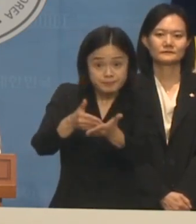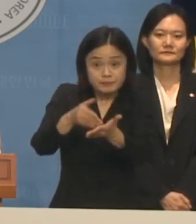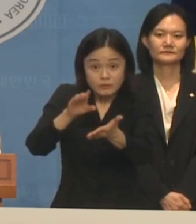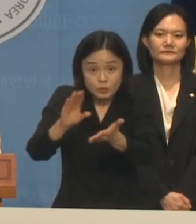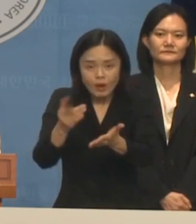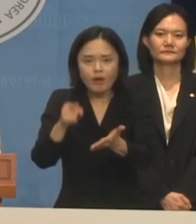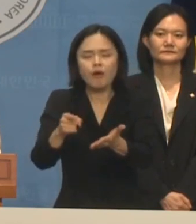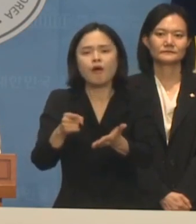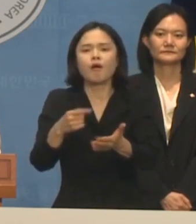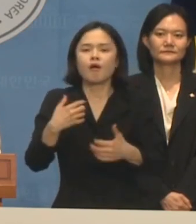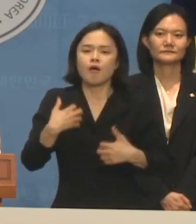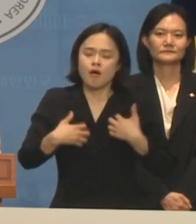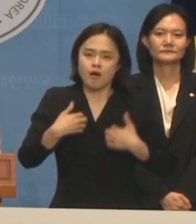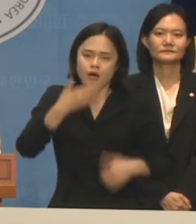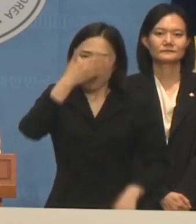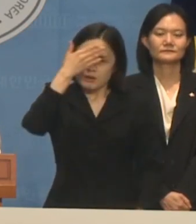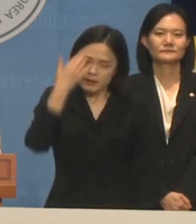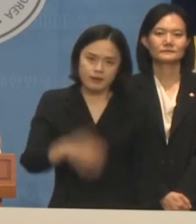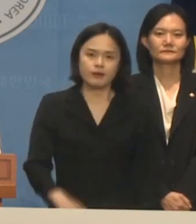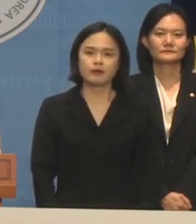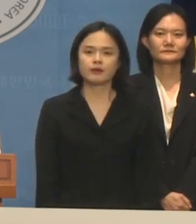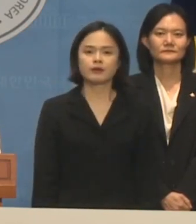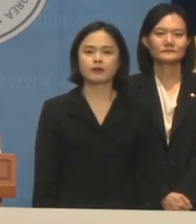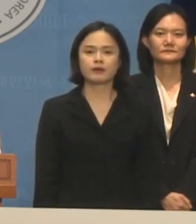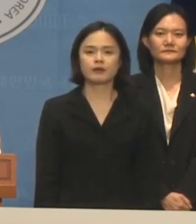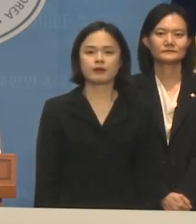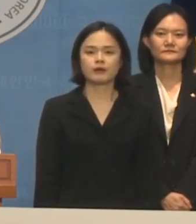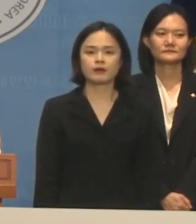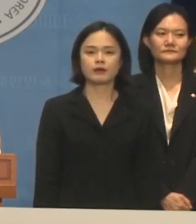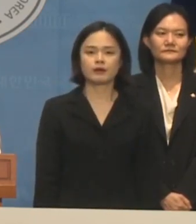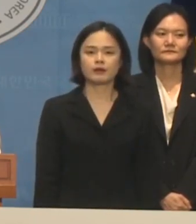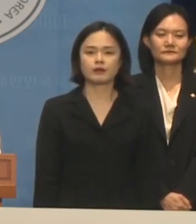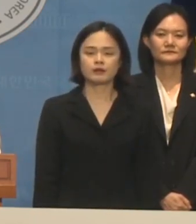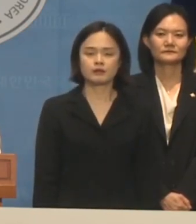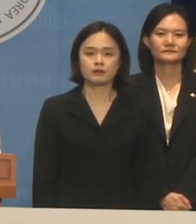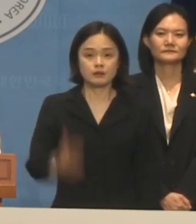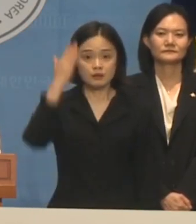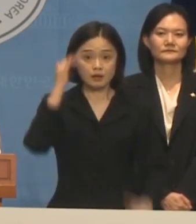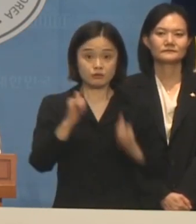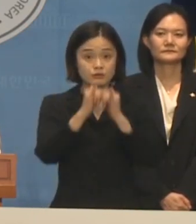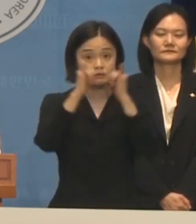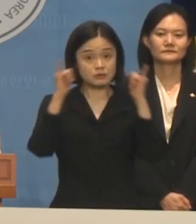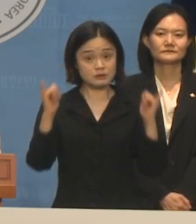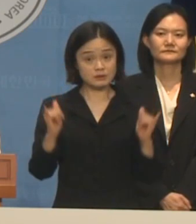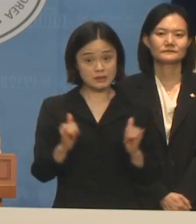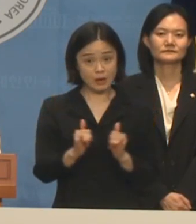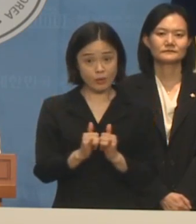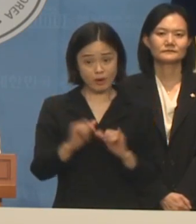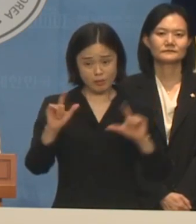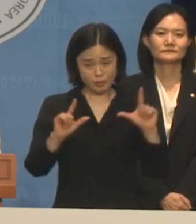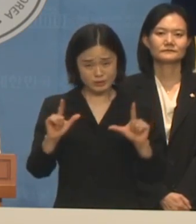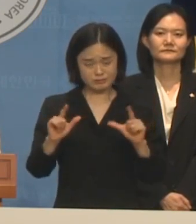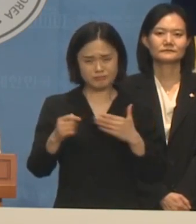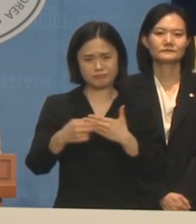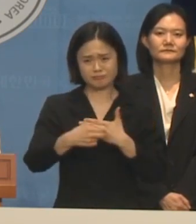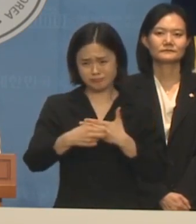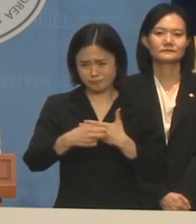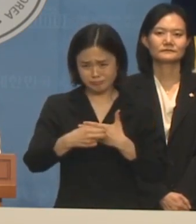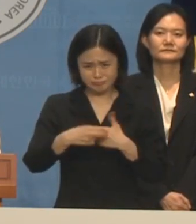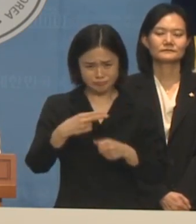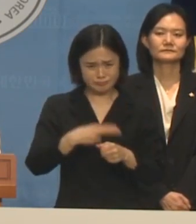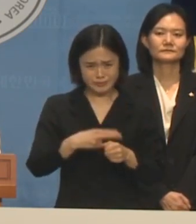진심으로 다행스럽게 생각합니다. 특히 우리 사회를 휩쓸고 있는 의료 대란이 여전한